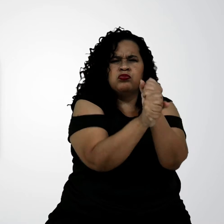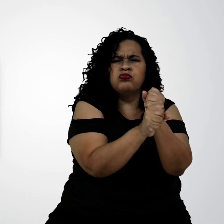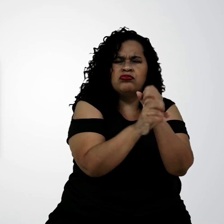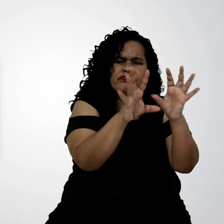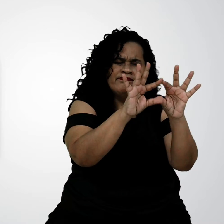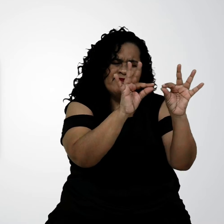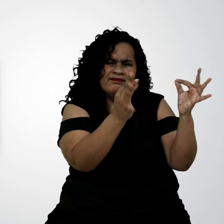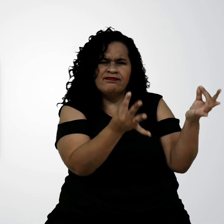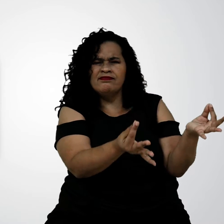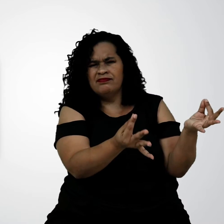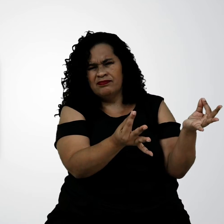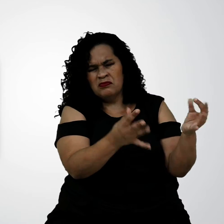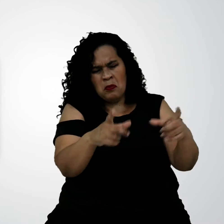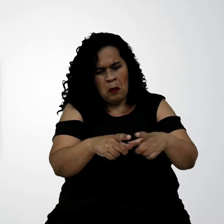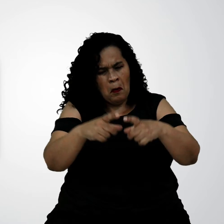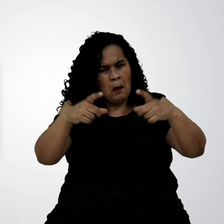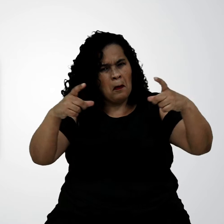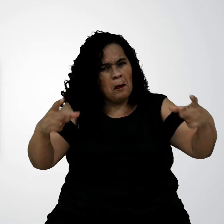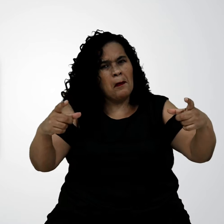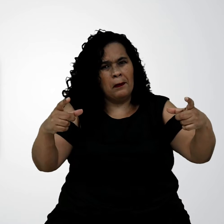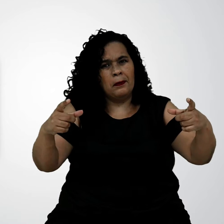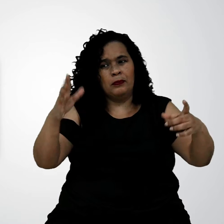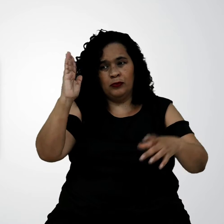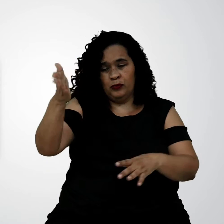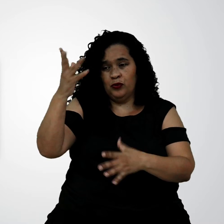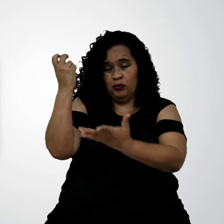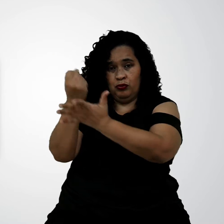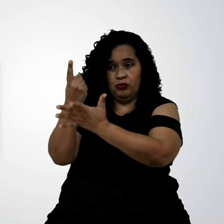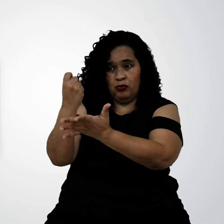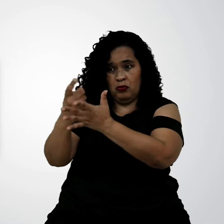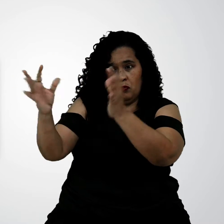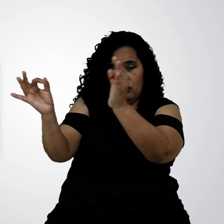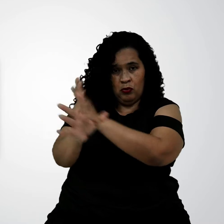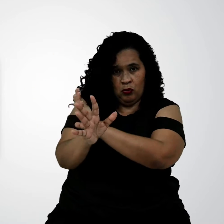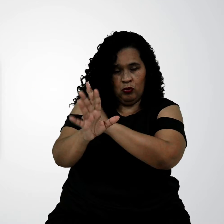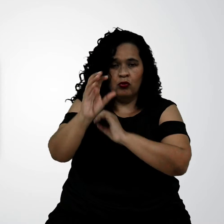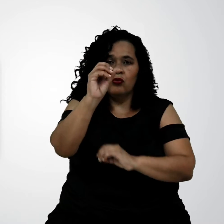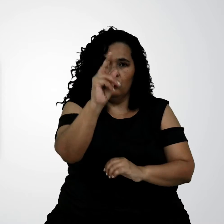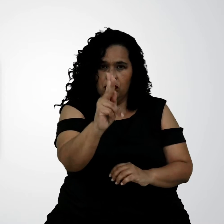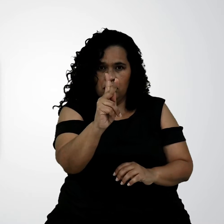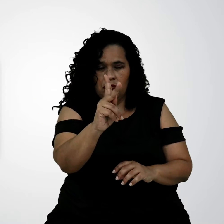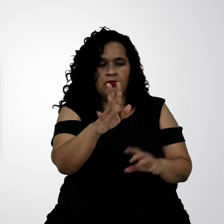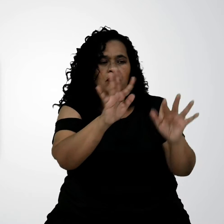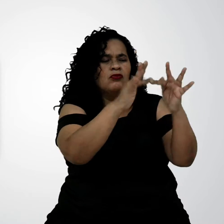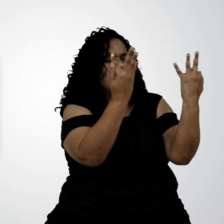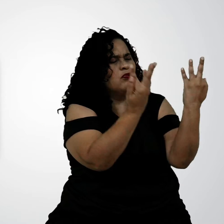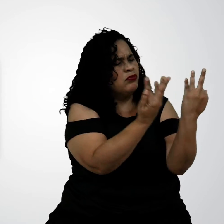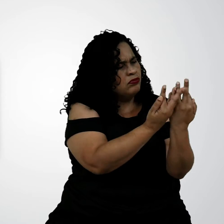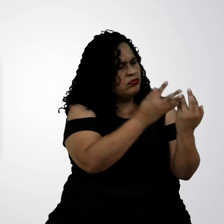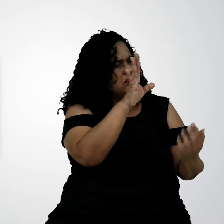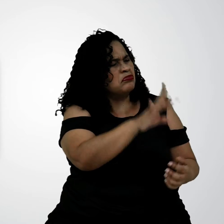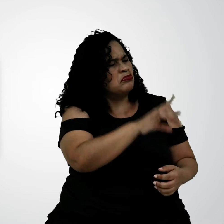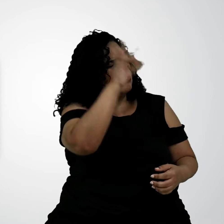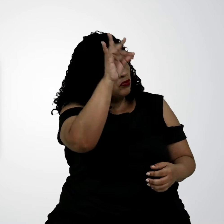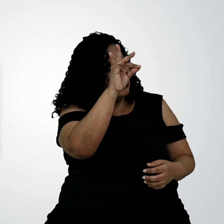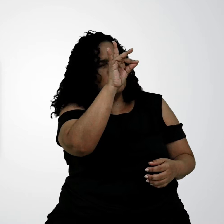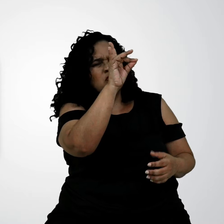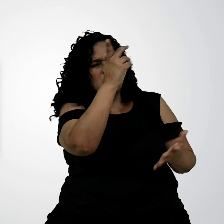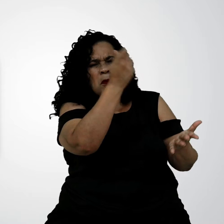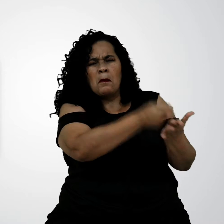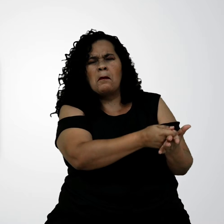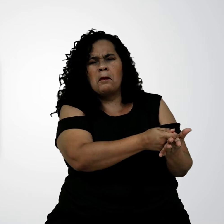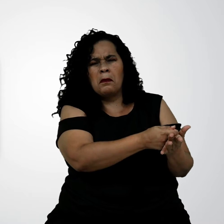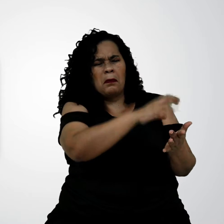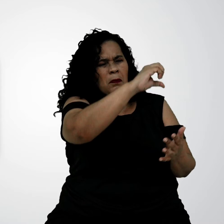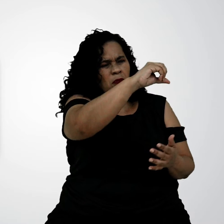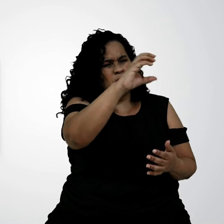coisa que a maioria nem conta faz, né? Já vai lá e compra e pronto. Mas eles fizeram uma conta simples. Eles falaram, R$900 a mais